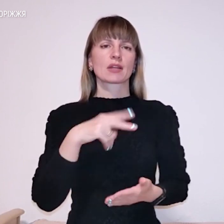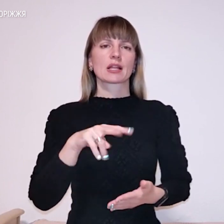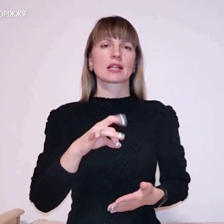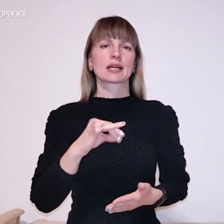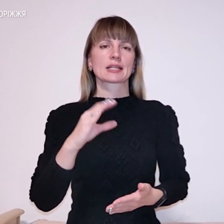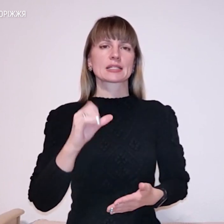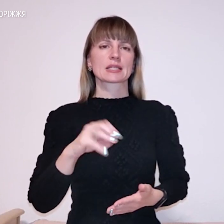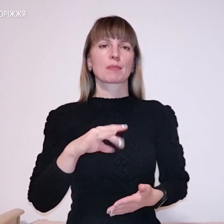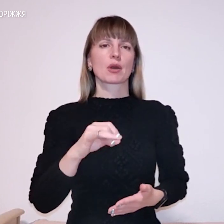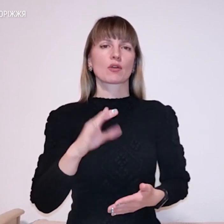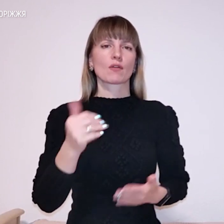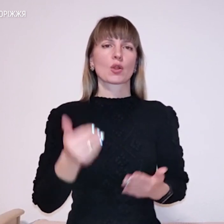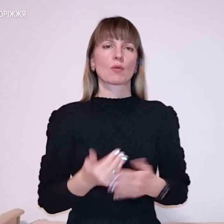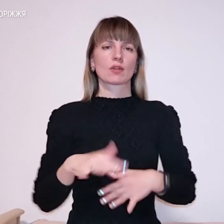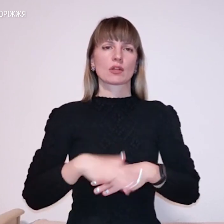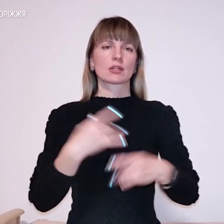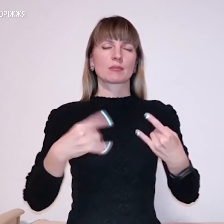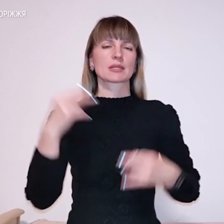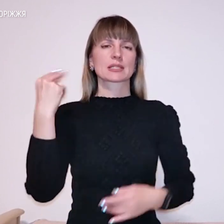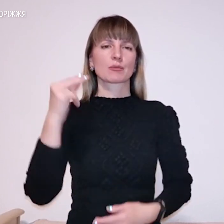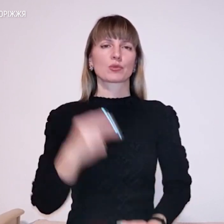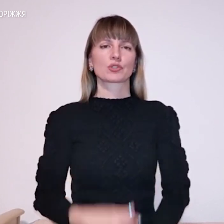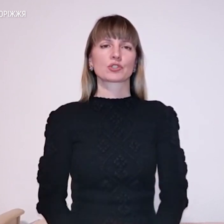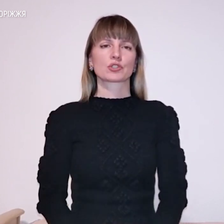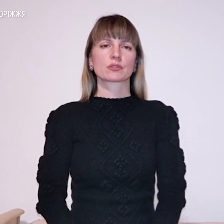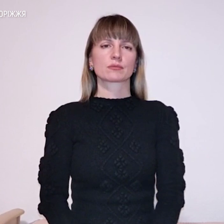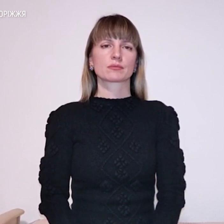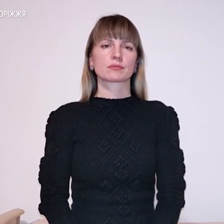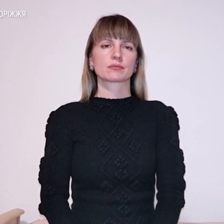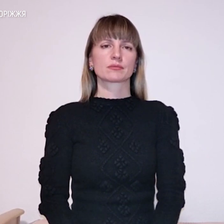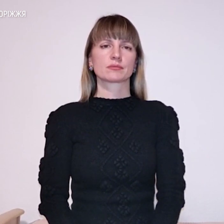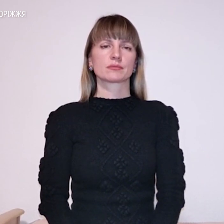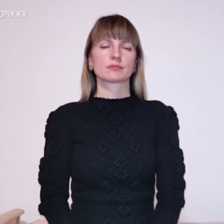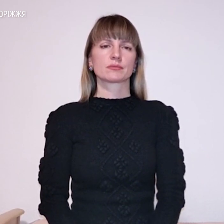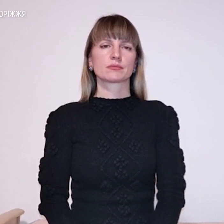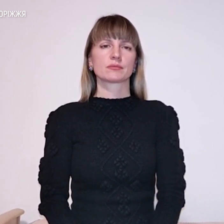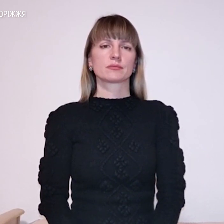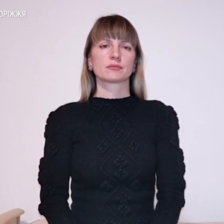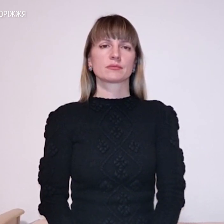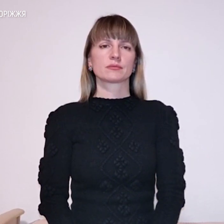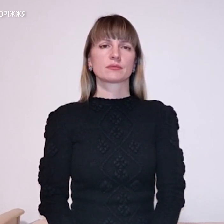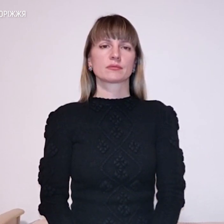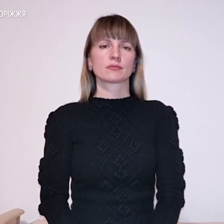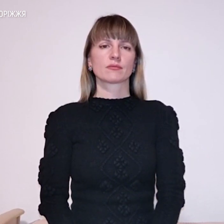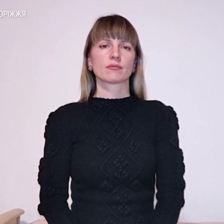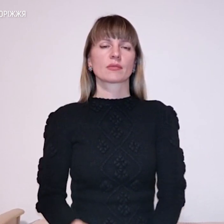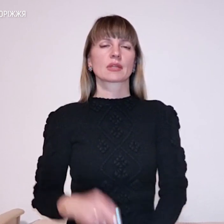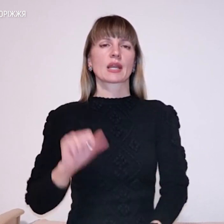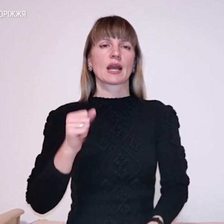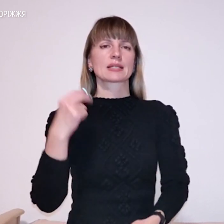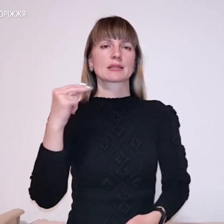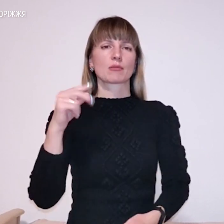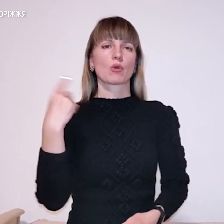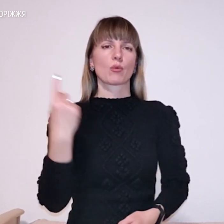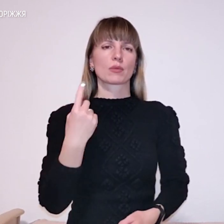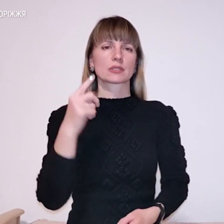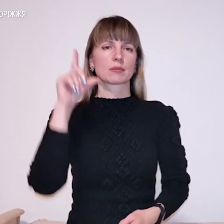Маркова. Новини на Суспільному, Запоріжжя. А ось Запорізька обласна бібліотека для дітей і